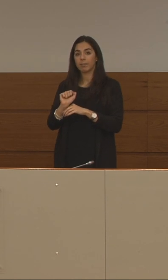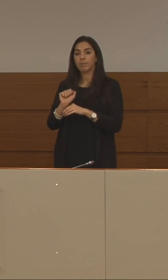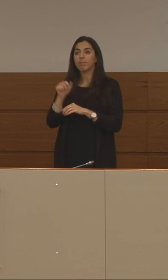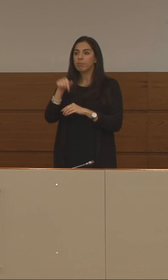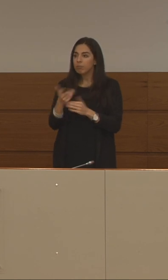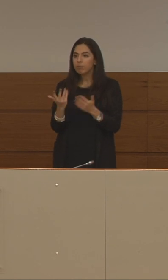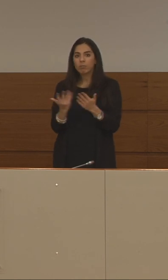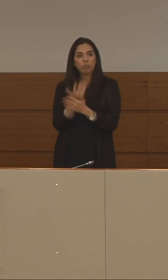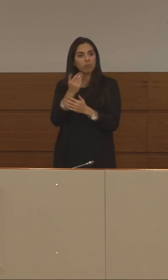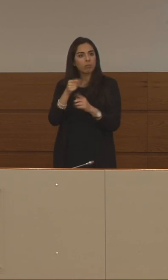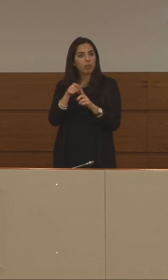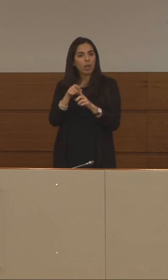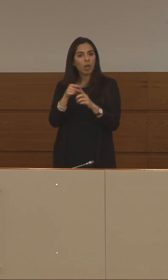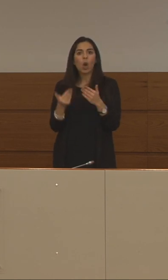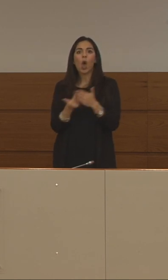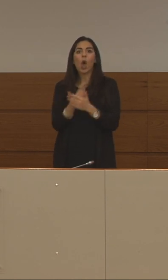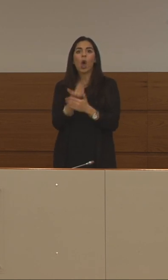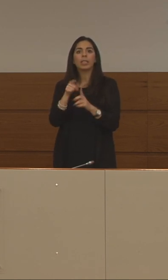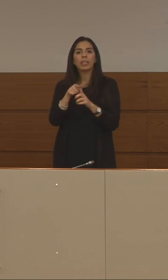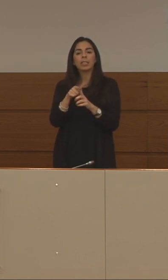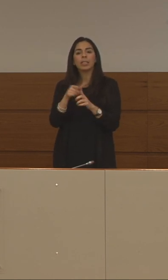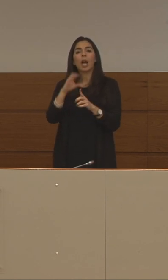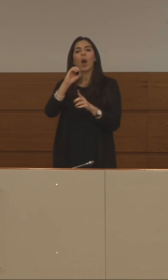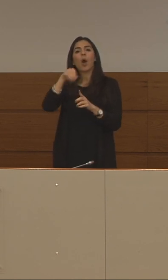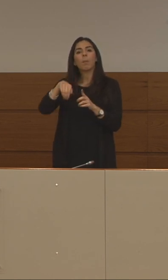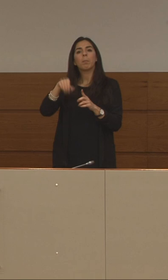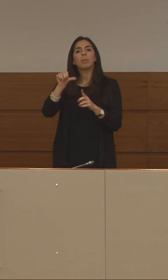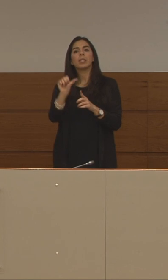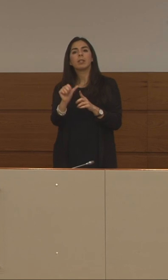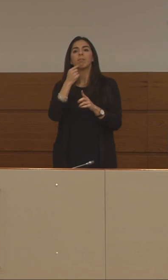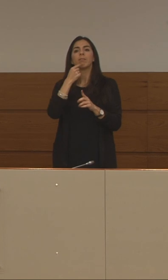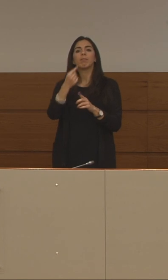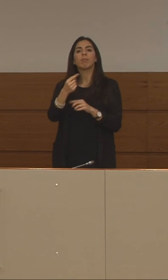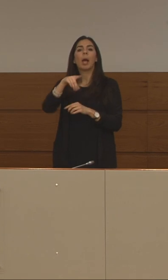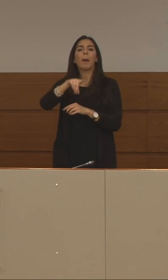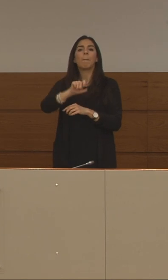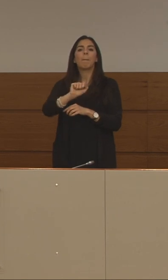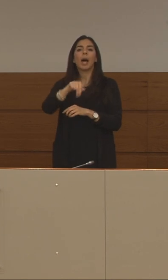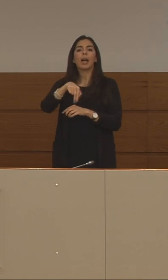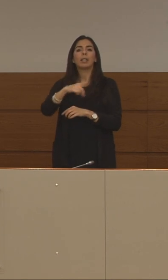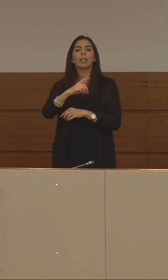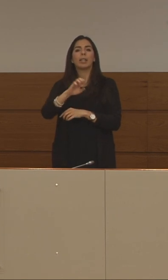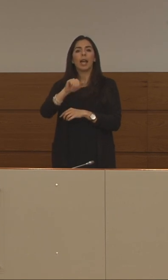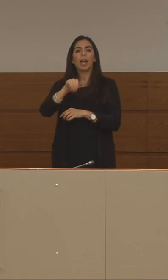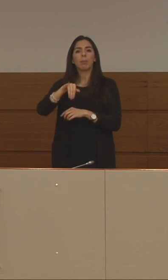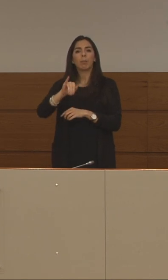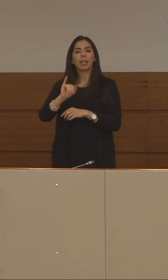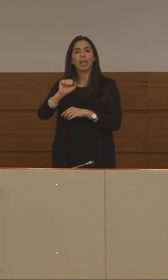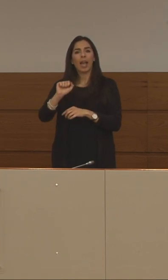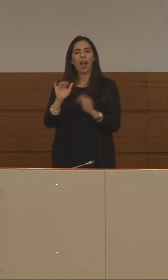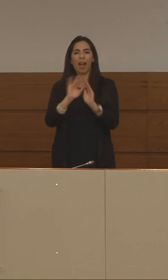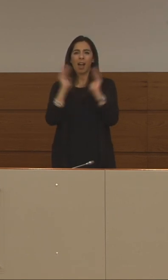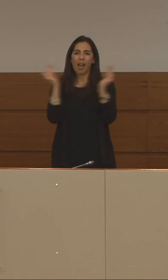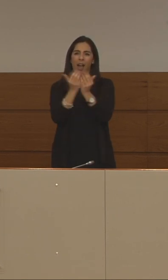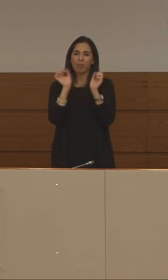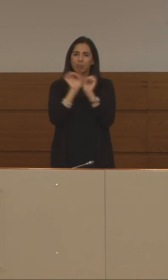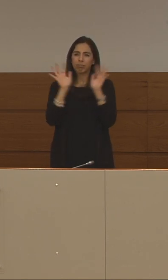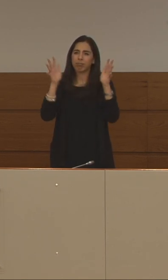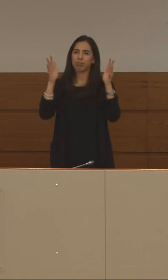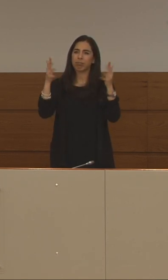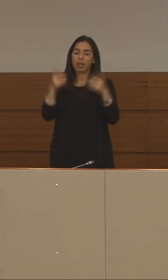che lo ms ha dichiarato la pandemia e parla di allarmante in azione dei paesi